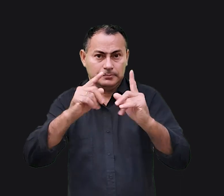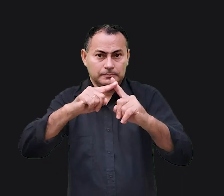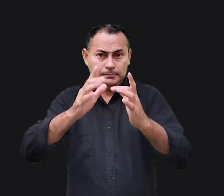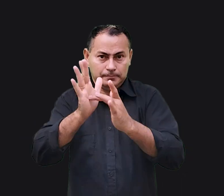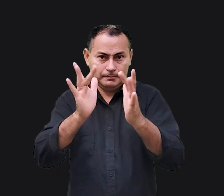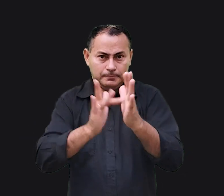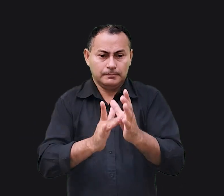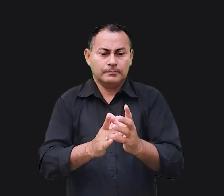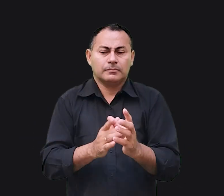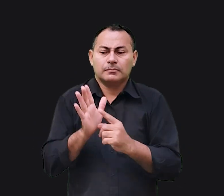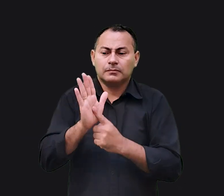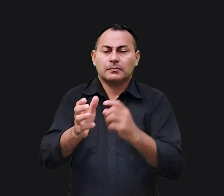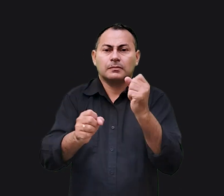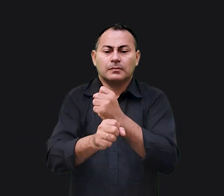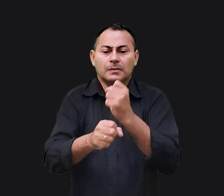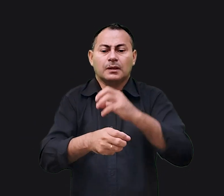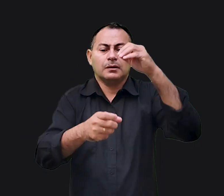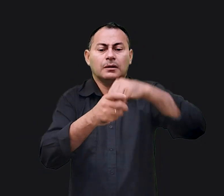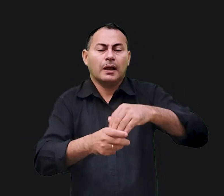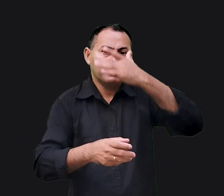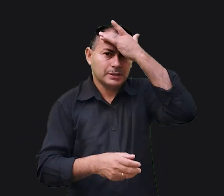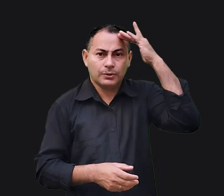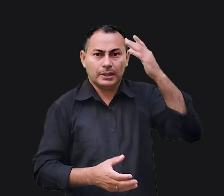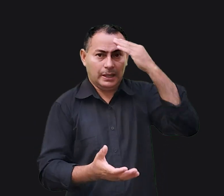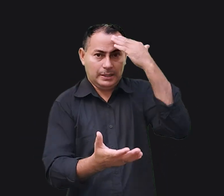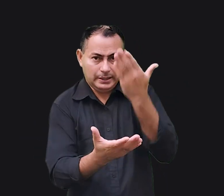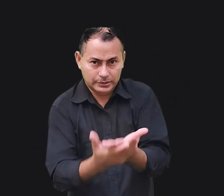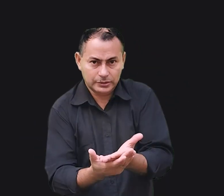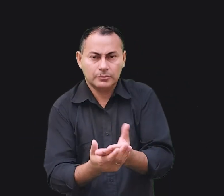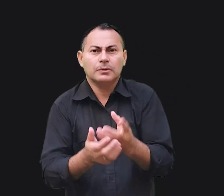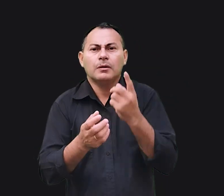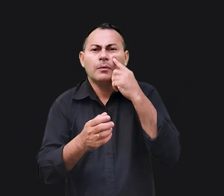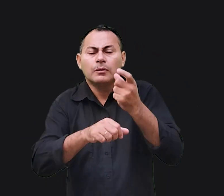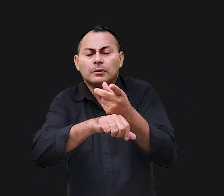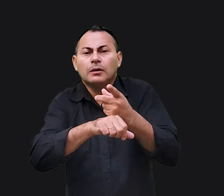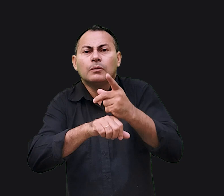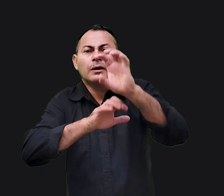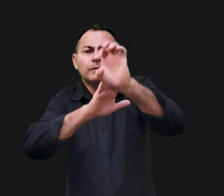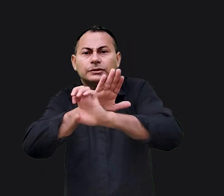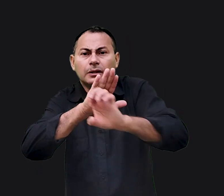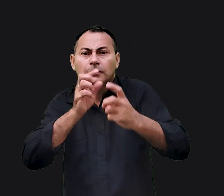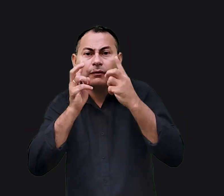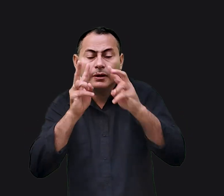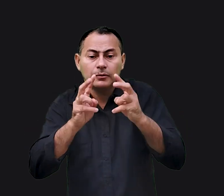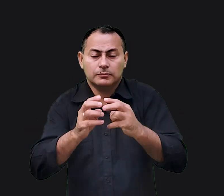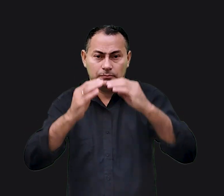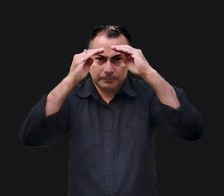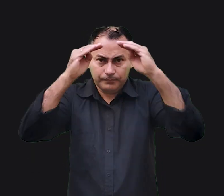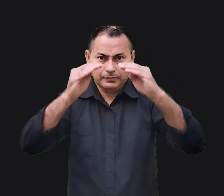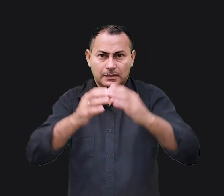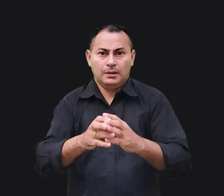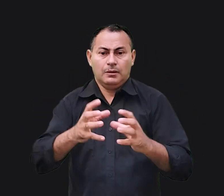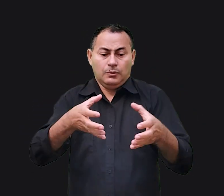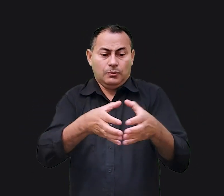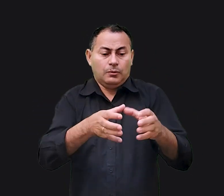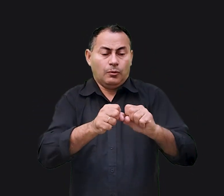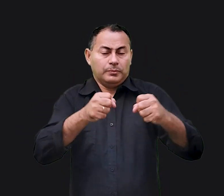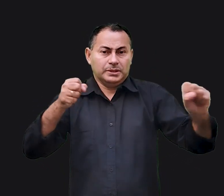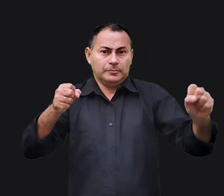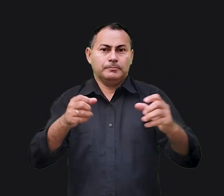Cristo está edificada no meio dos que creem. Procure pelo evangelismo, o cumprimento da grande comissão.